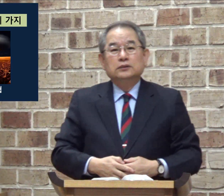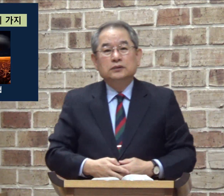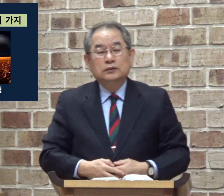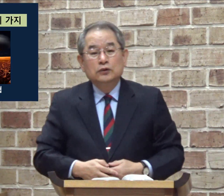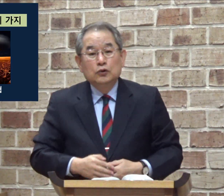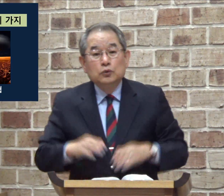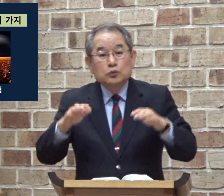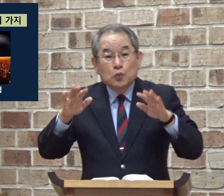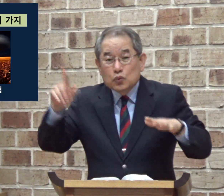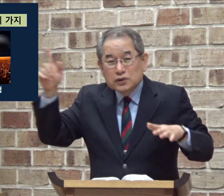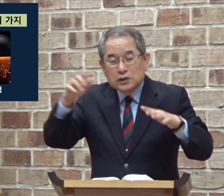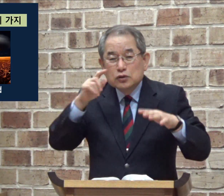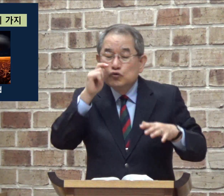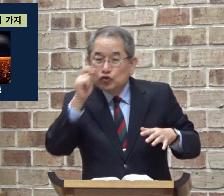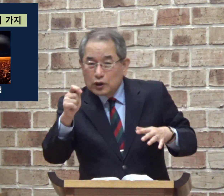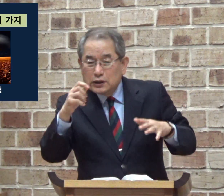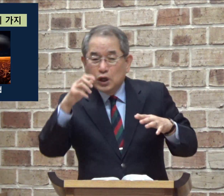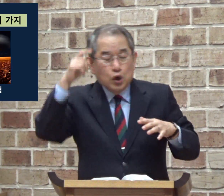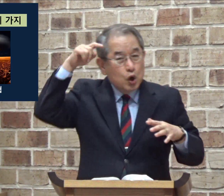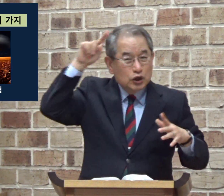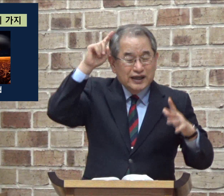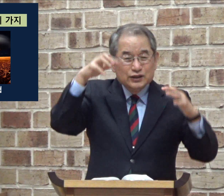나라 전체를 감동시킵니다.